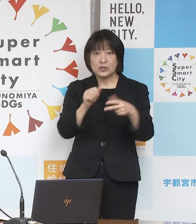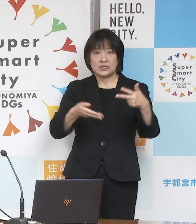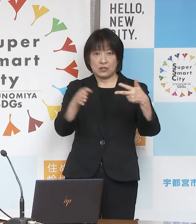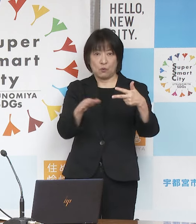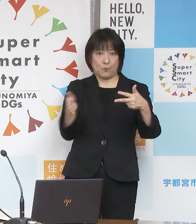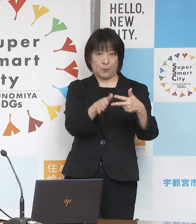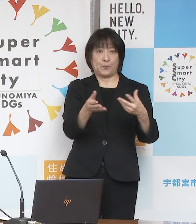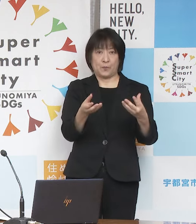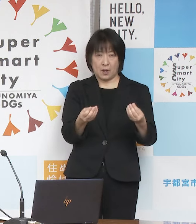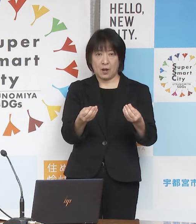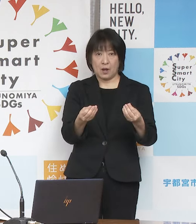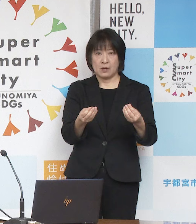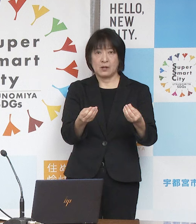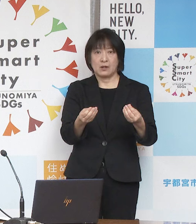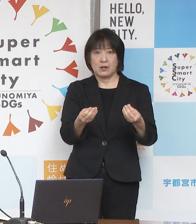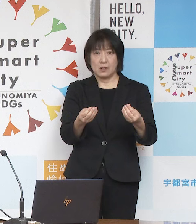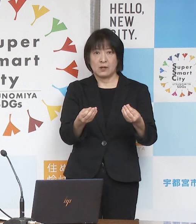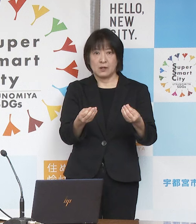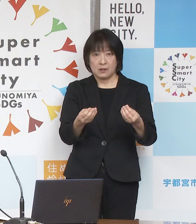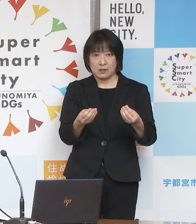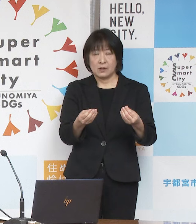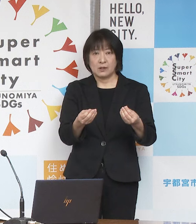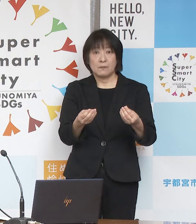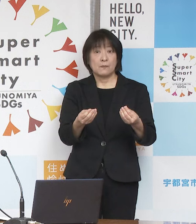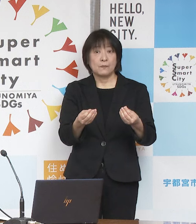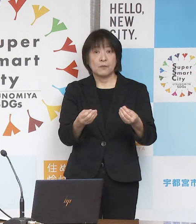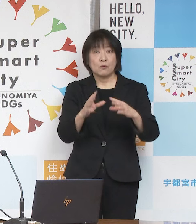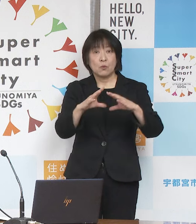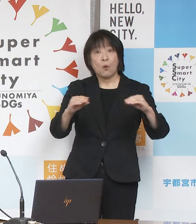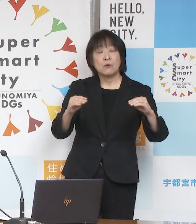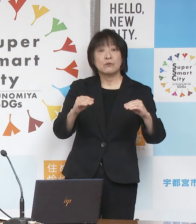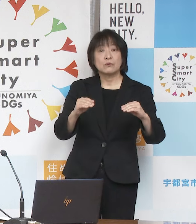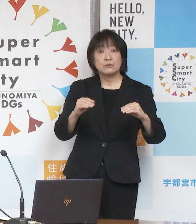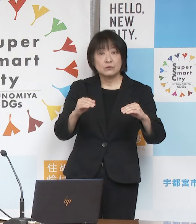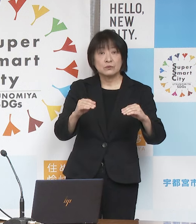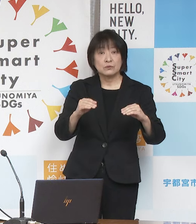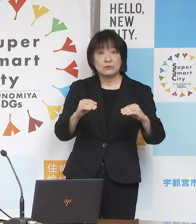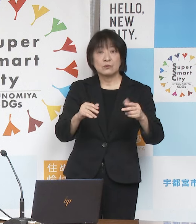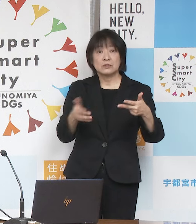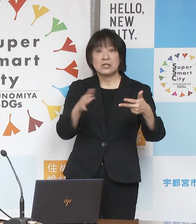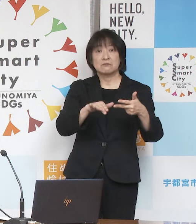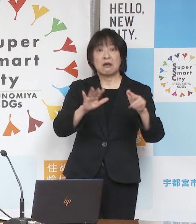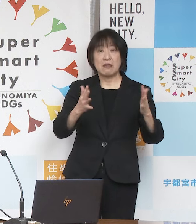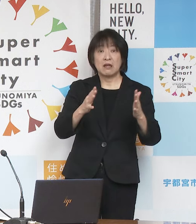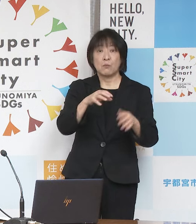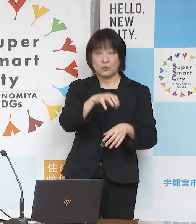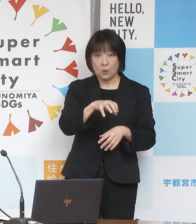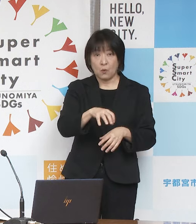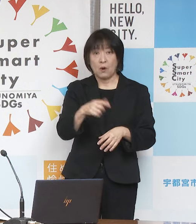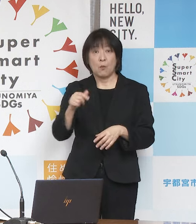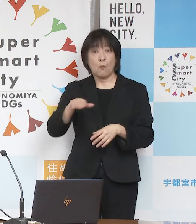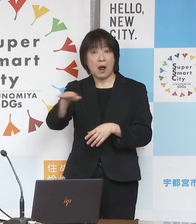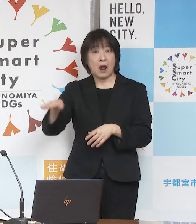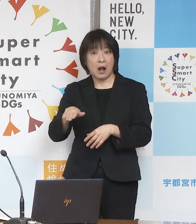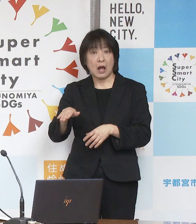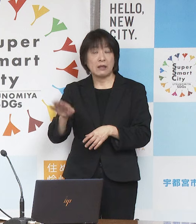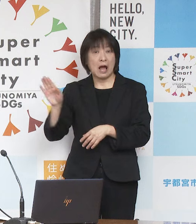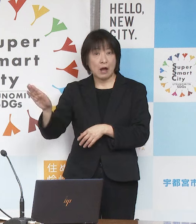方式につきましてはその余裕の装置をつけてないあの純粋なストーカーだけのものそれから今回のまモマで採用している